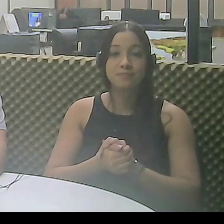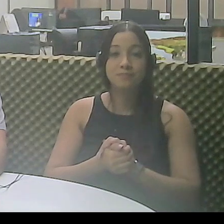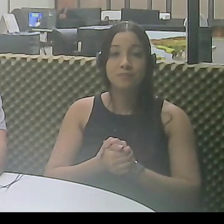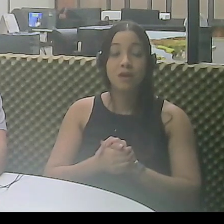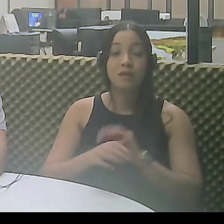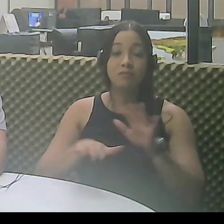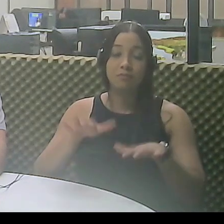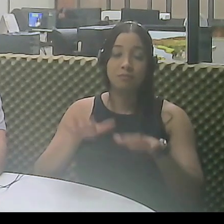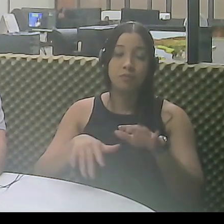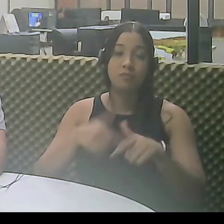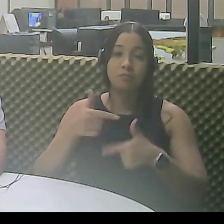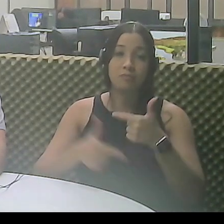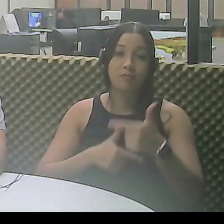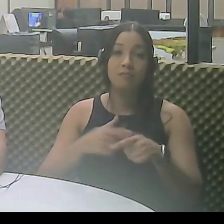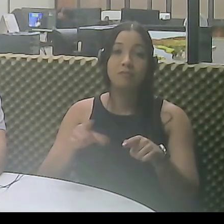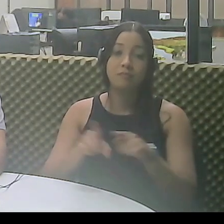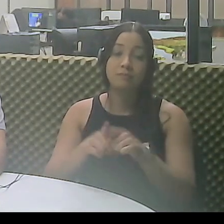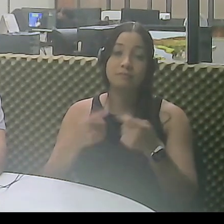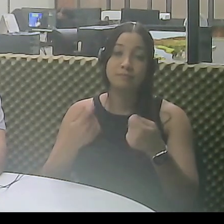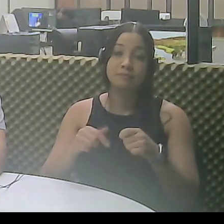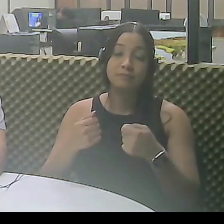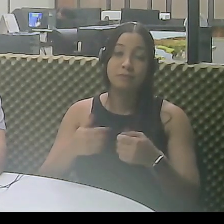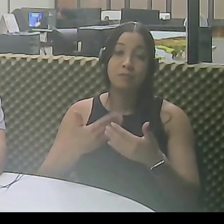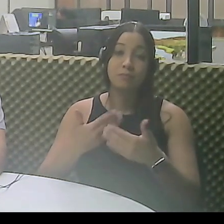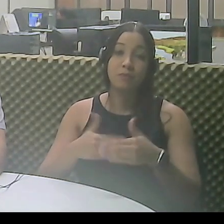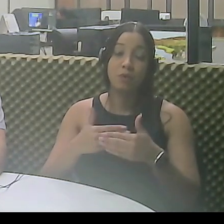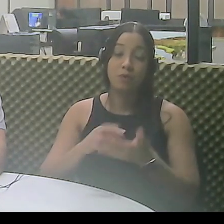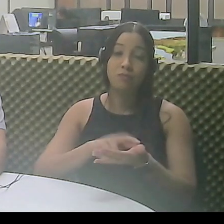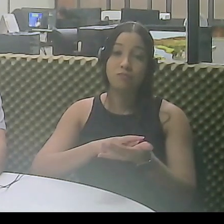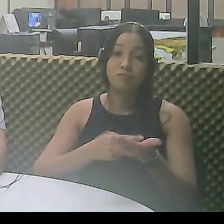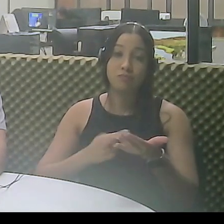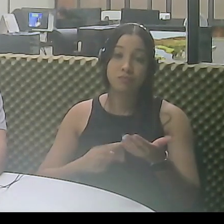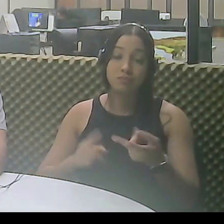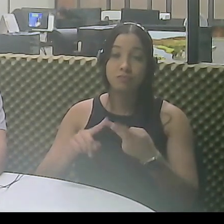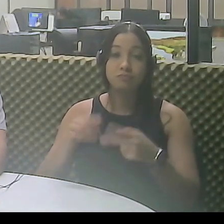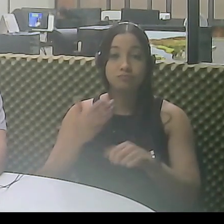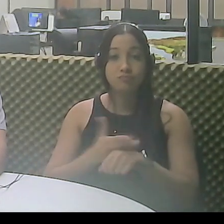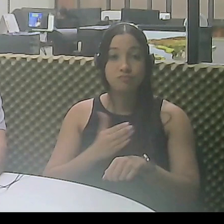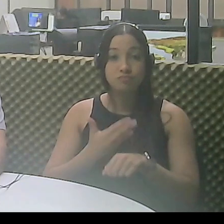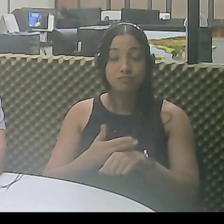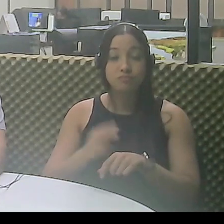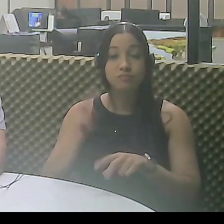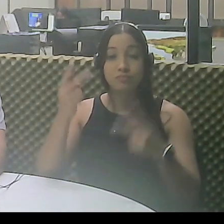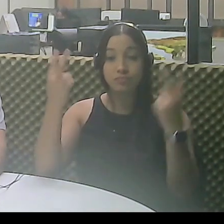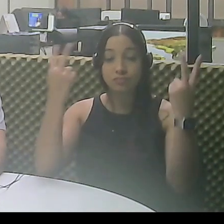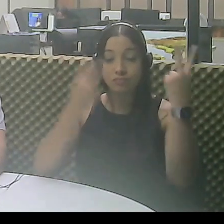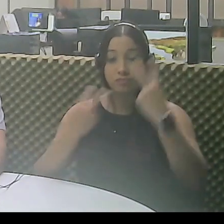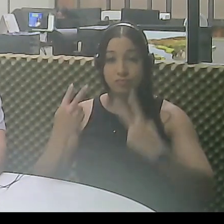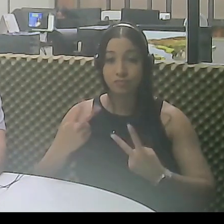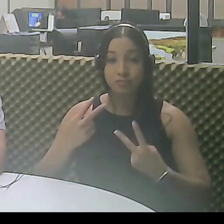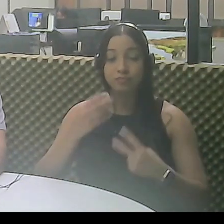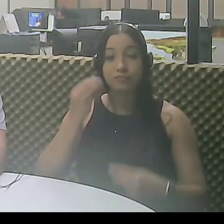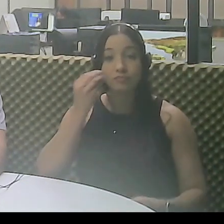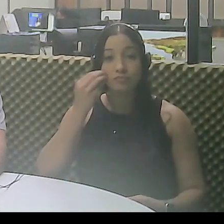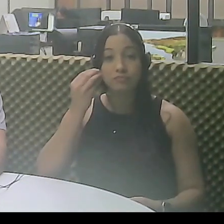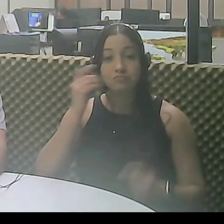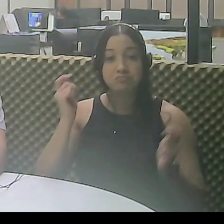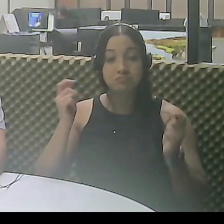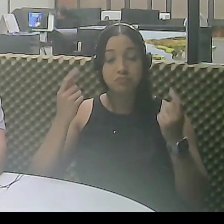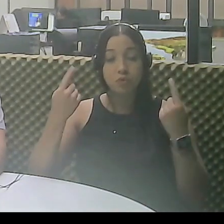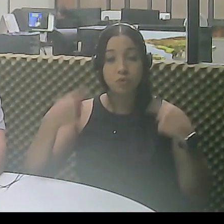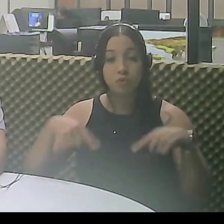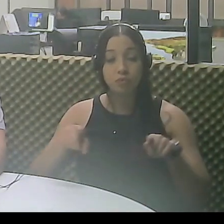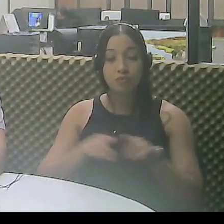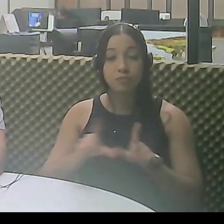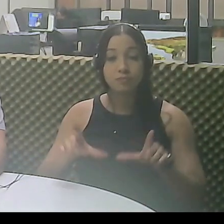da função, o candidato também deverá prestar provas de redação e prática, avaliação física, teste de aptidão ou prova